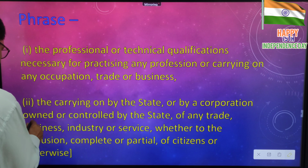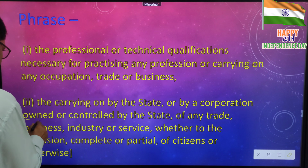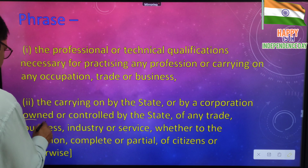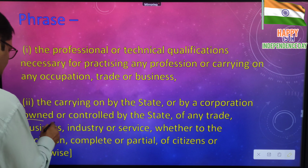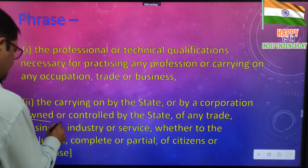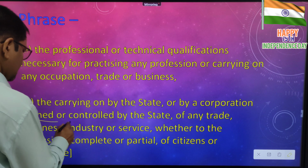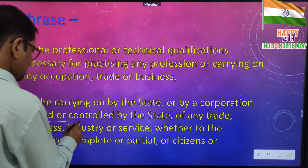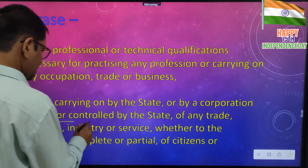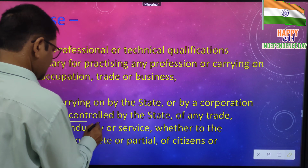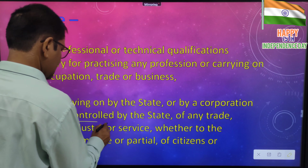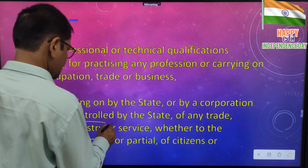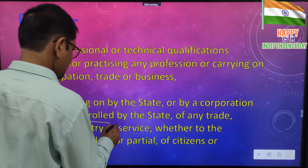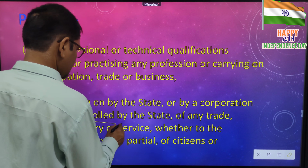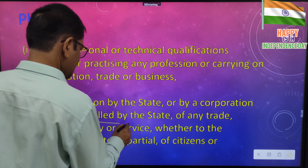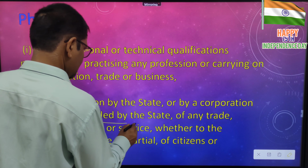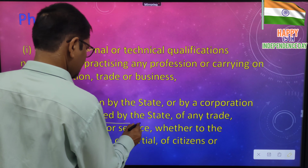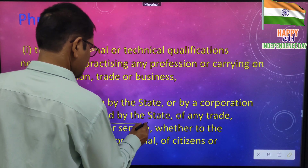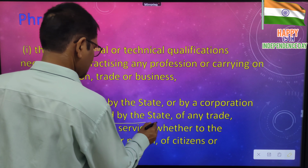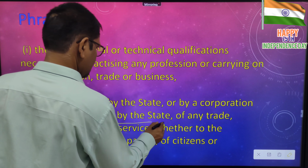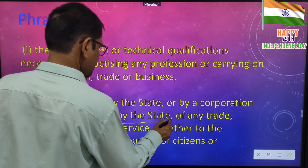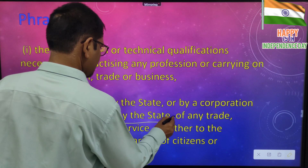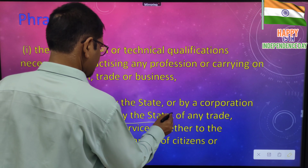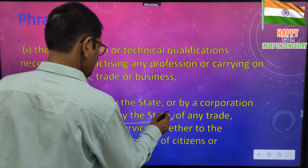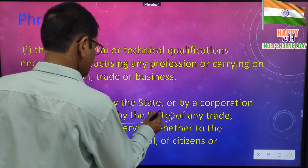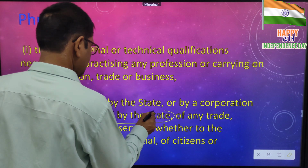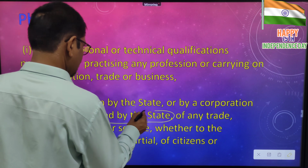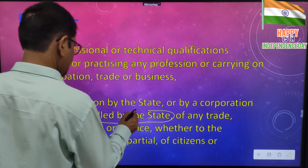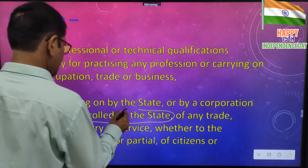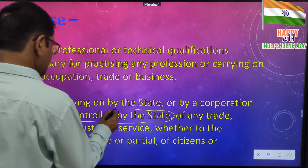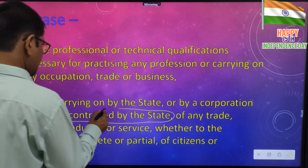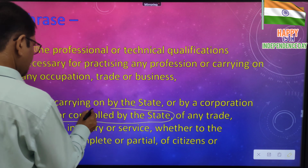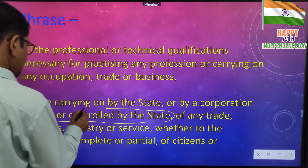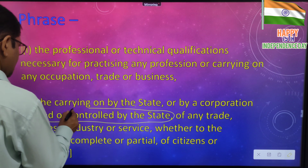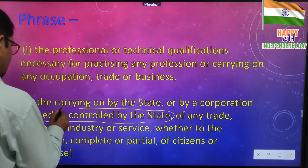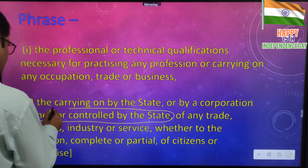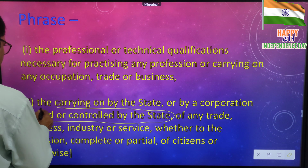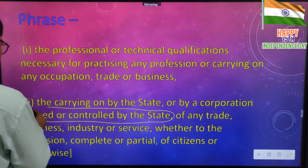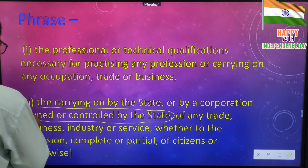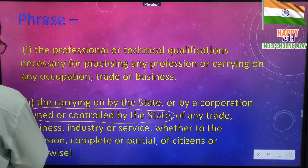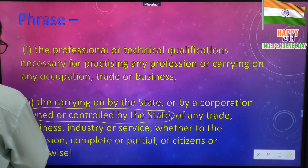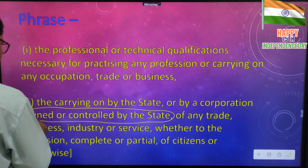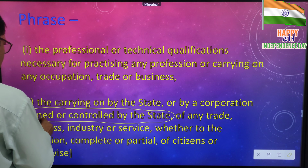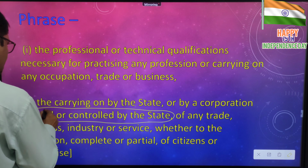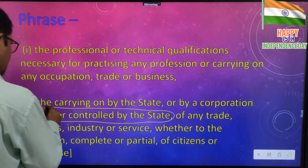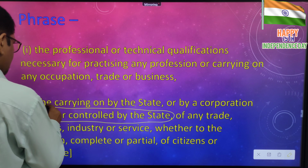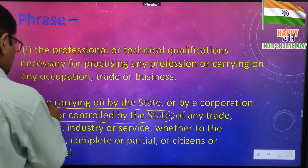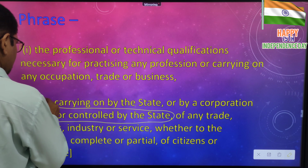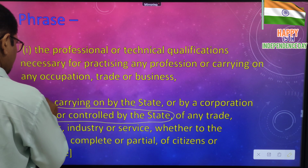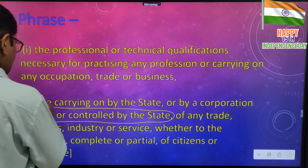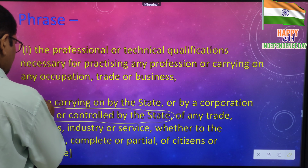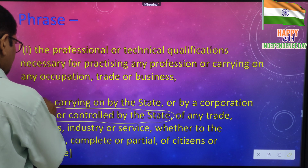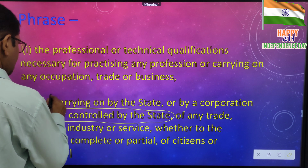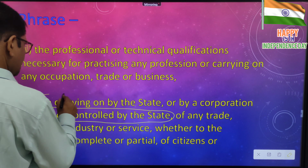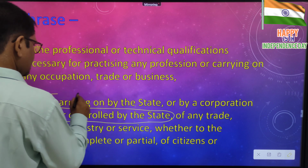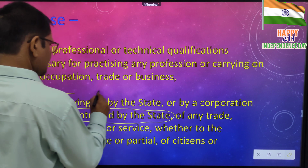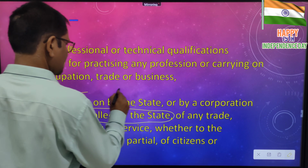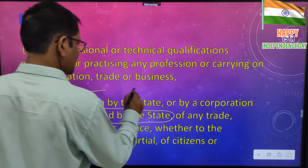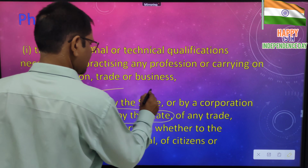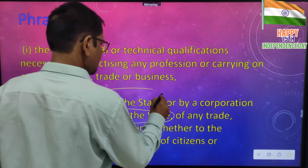otherwise। तो जो राज्य के द्वारा जो भी चीज़ कैरी की जाती है या कॉरपोरेशन ओन्ड या कंट्रोल,